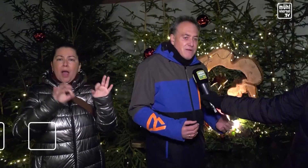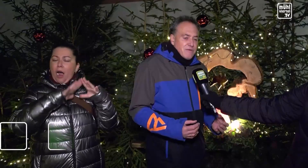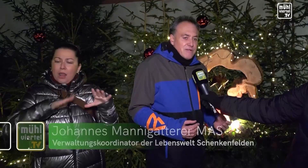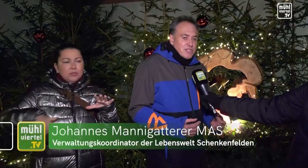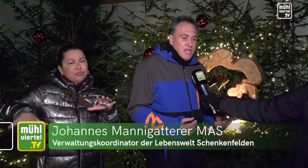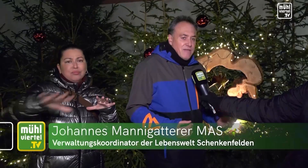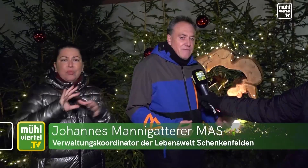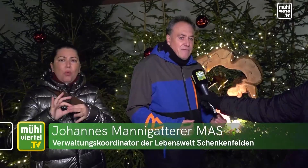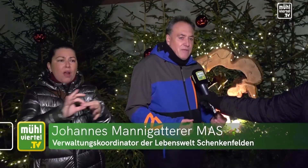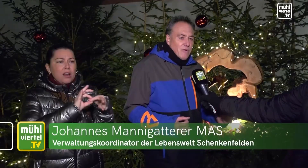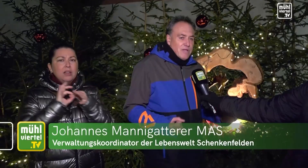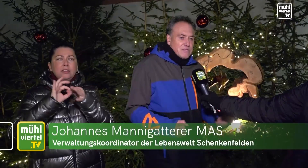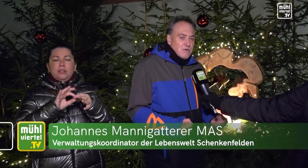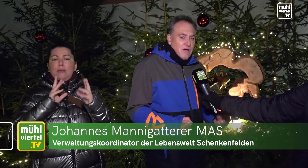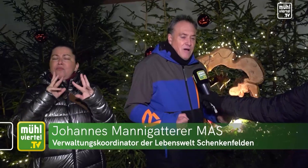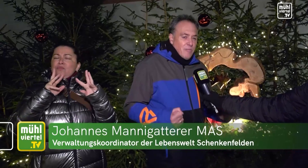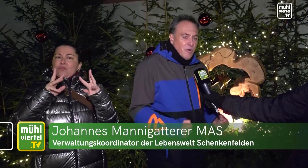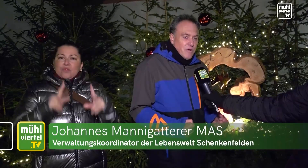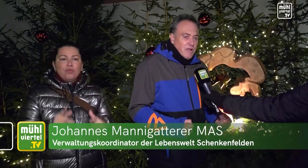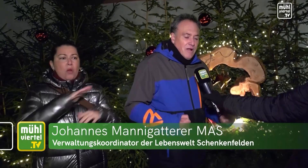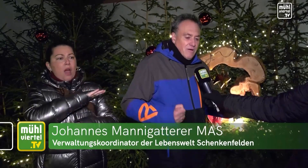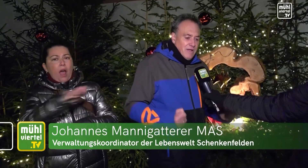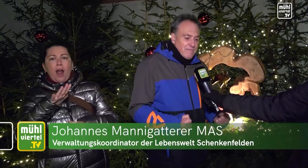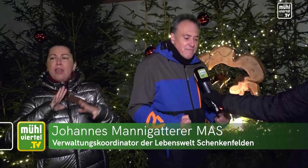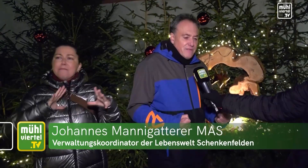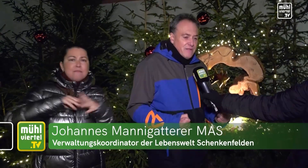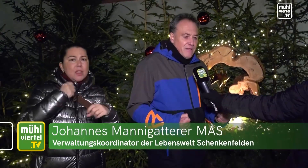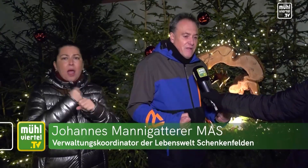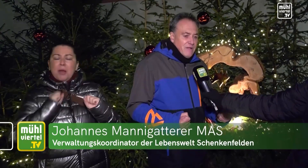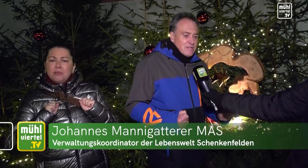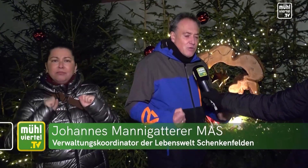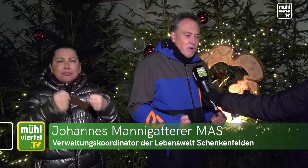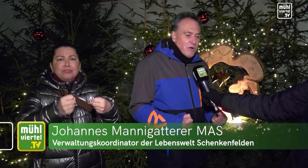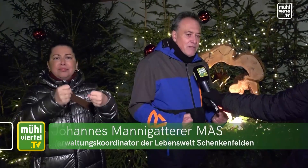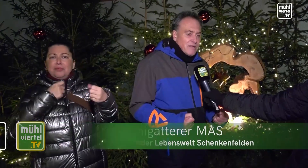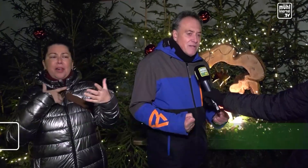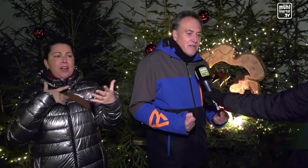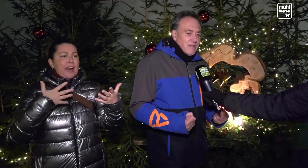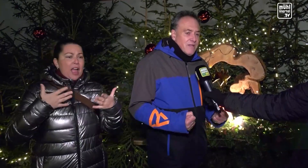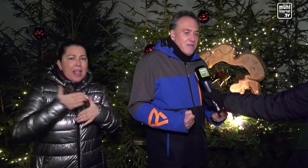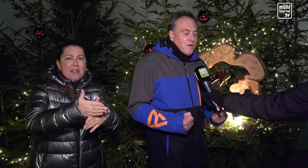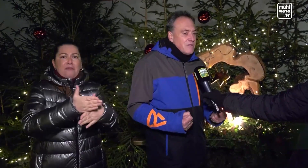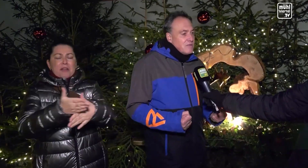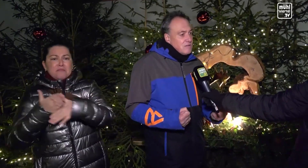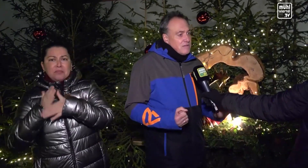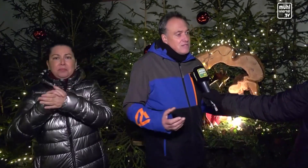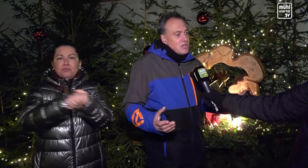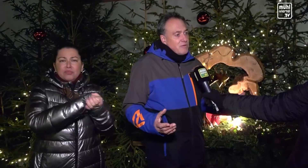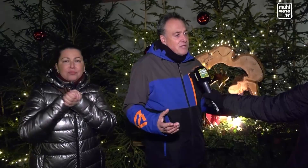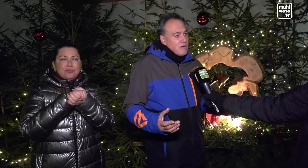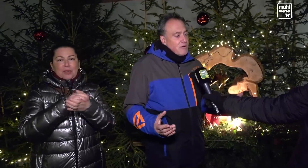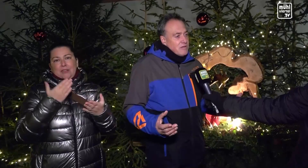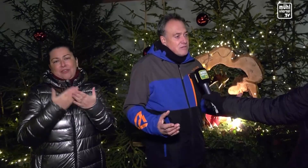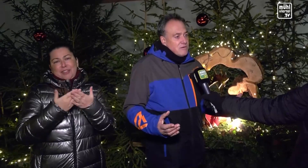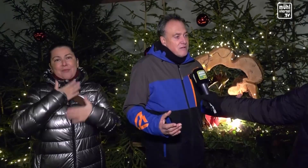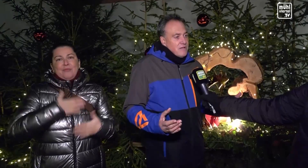Es ist einfach schön, wenn alle so anpacken, angreifend, zubehalten. Ja, an dieser Stelle